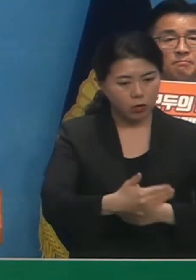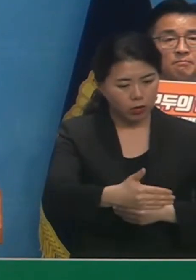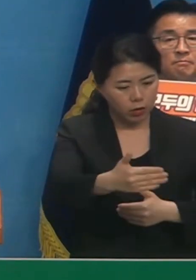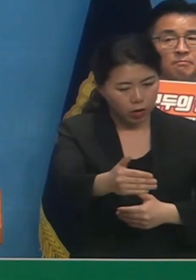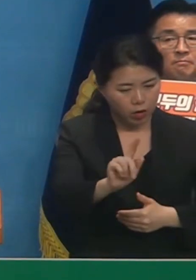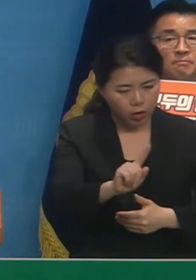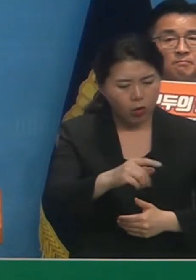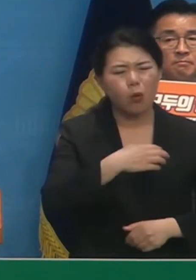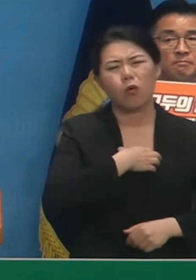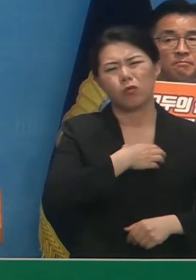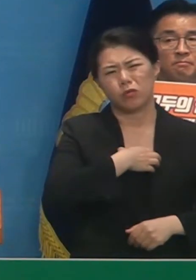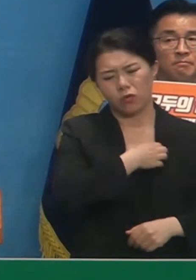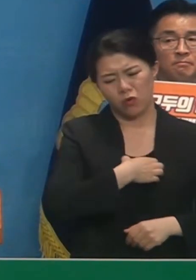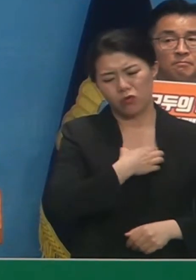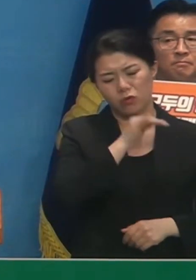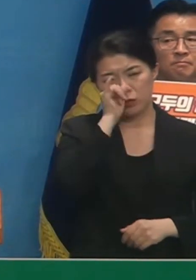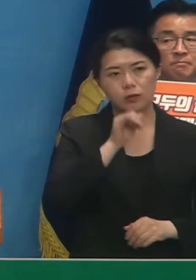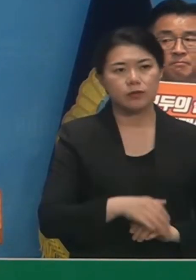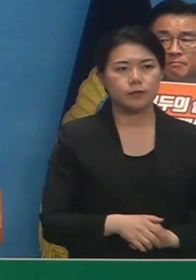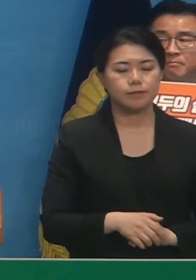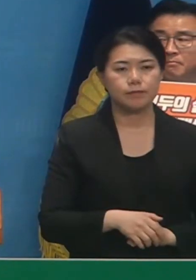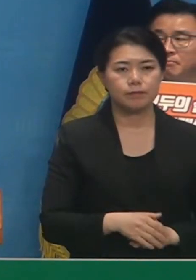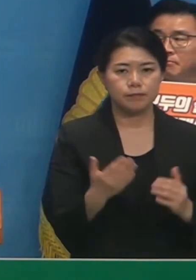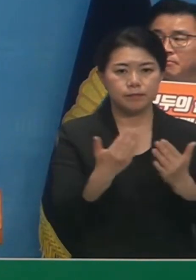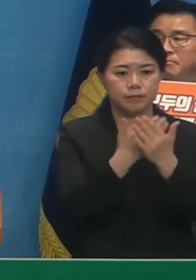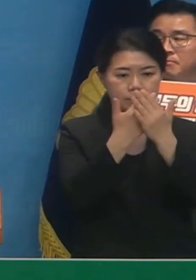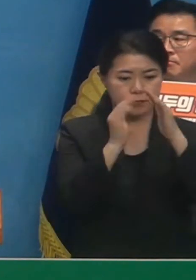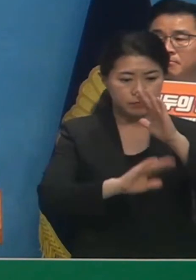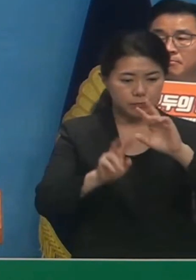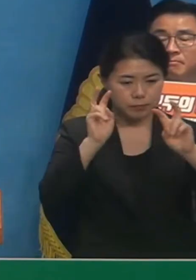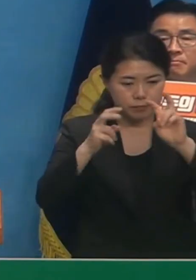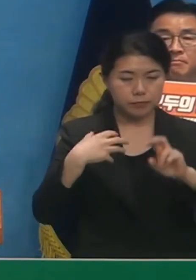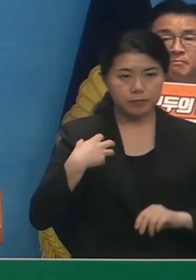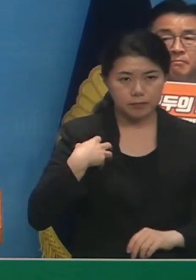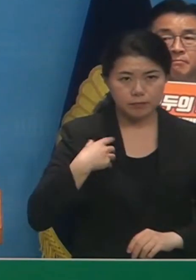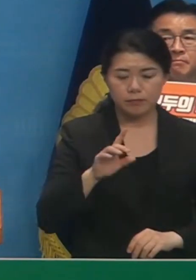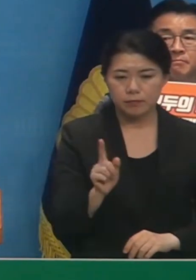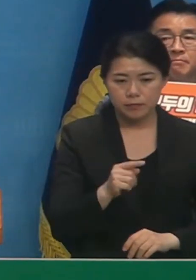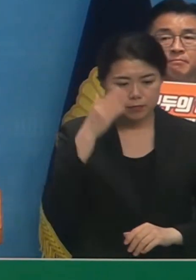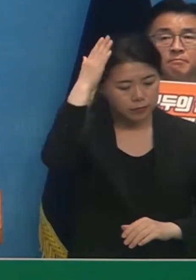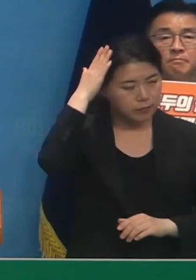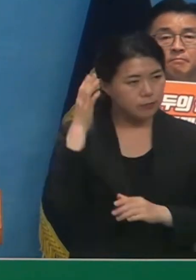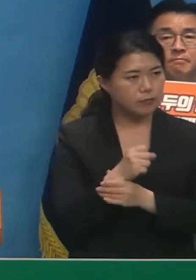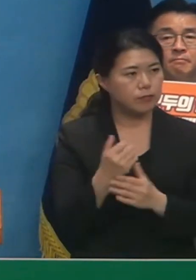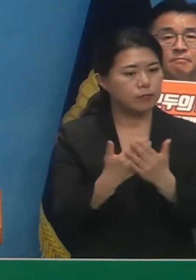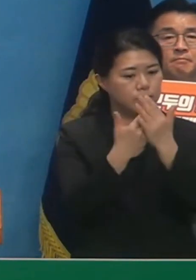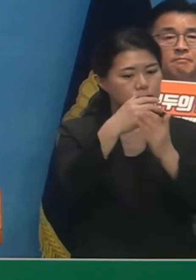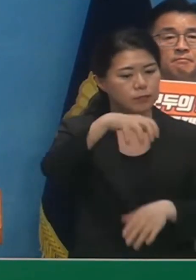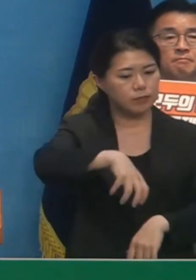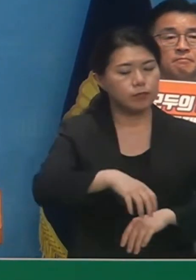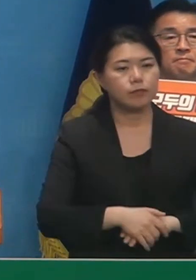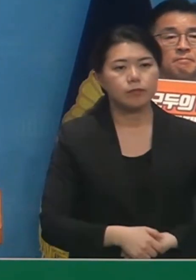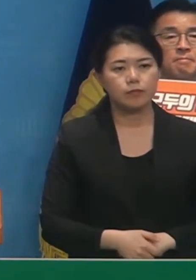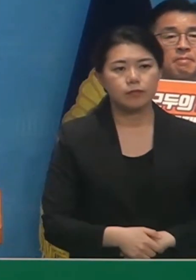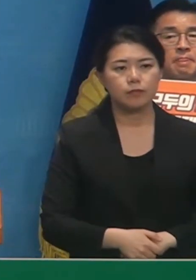가정의 우려를 갖고 있습니다. 발전 공기업이 담당해온 석탄 화력 발전소는